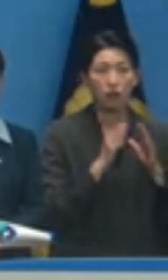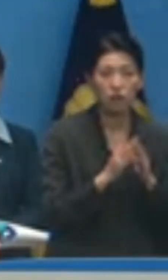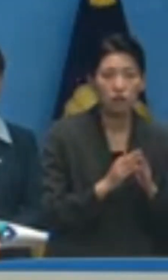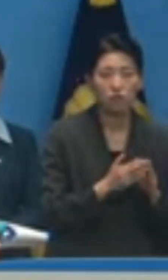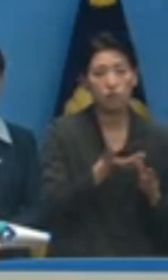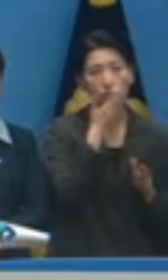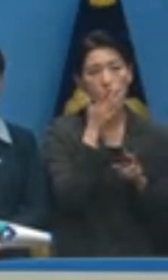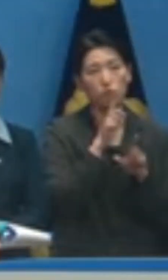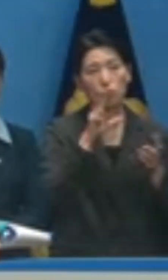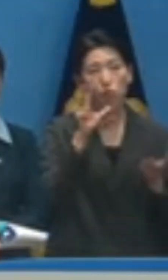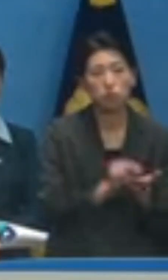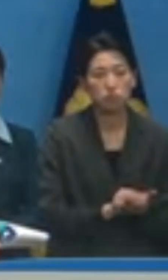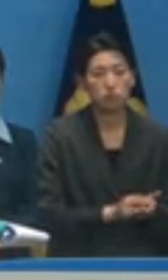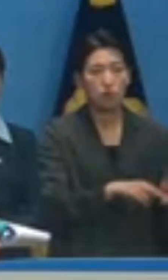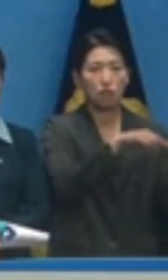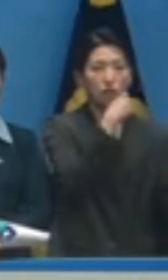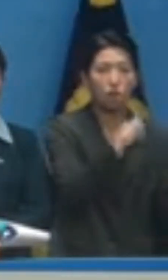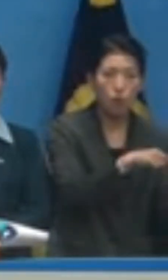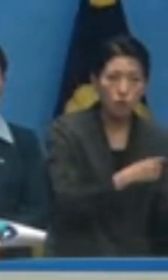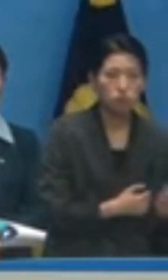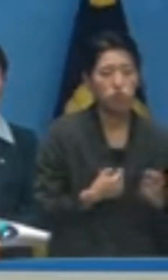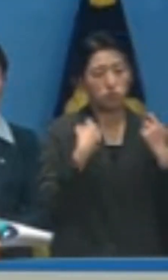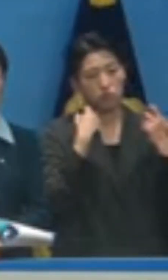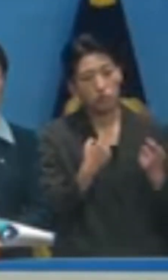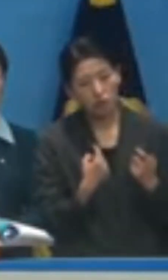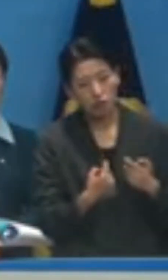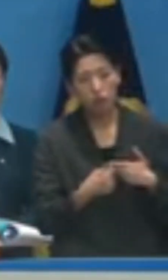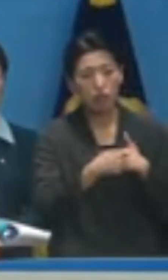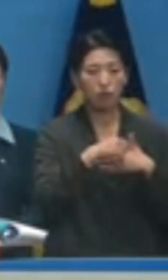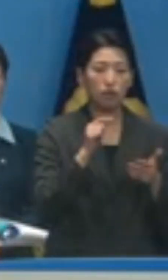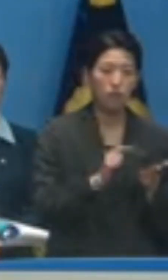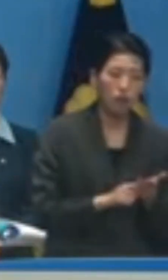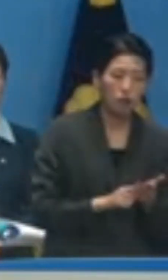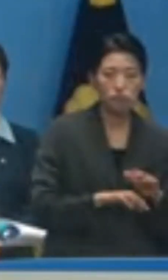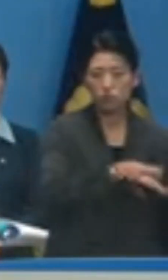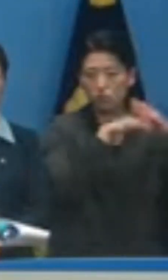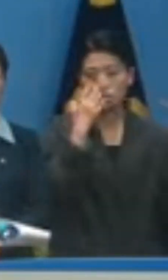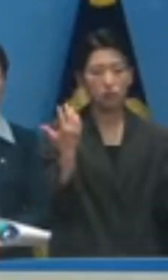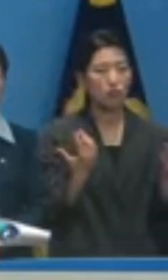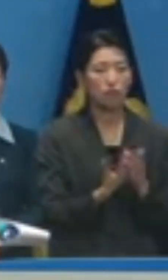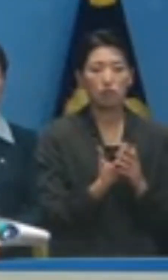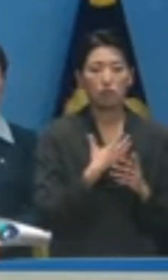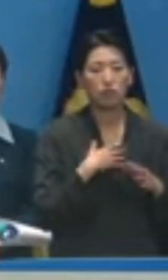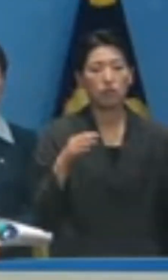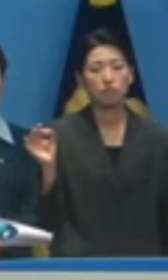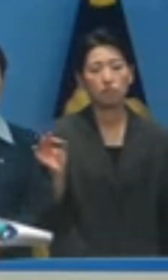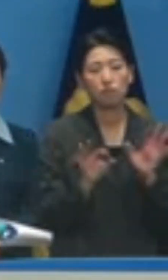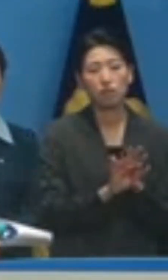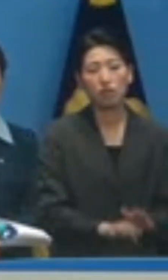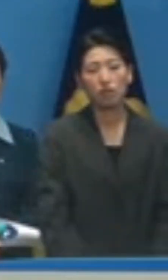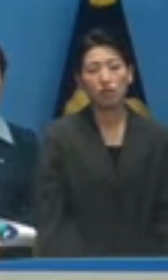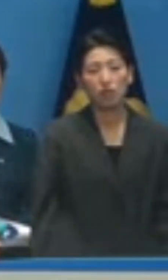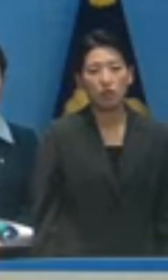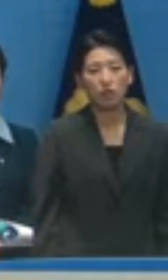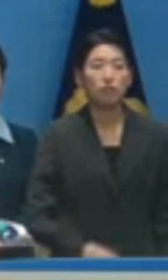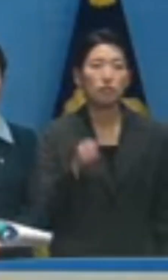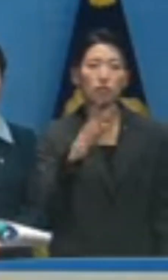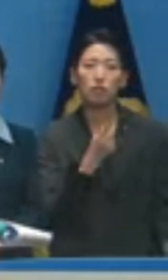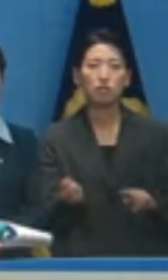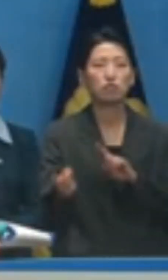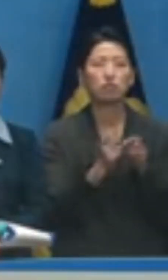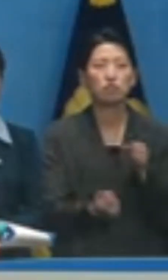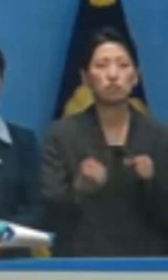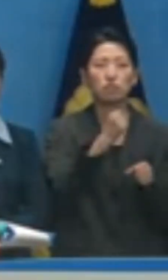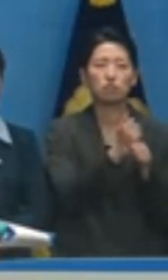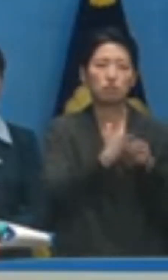생계, 교육, 건강, 심리적인 안정까지 모든 것을 잃었습니다. 우리의 삶을 되돌리기 위한